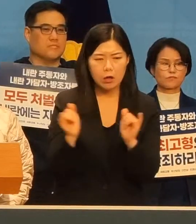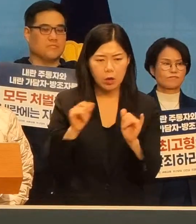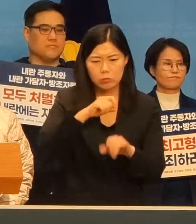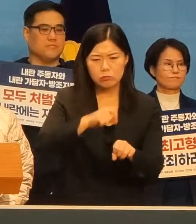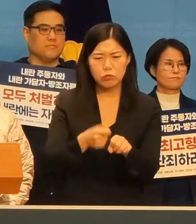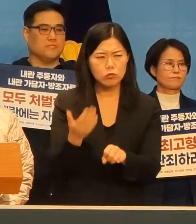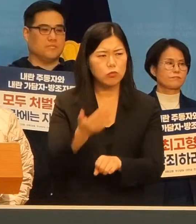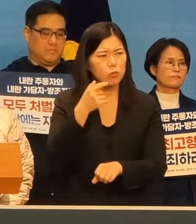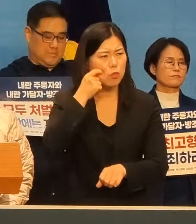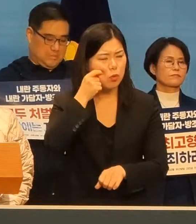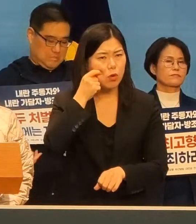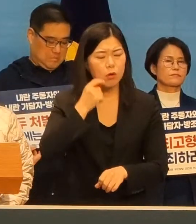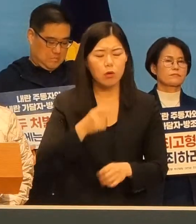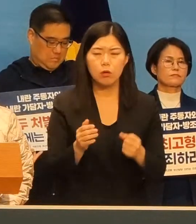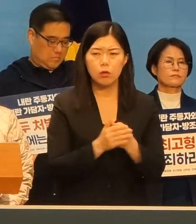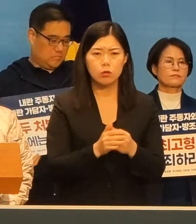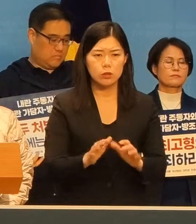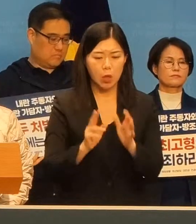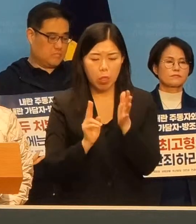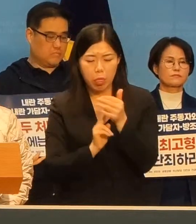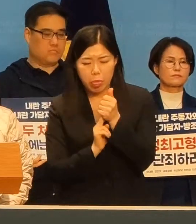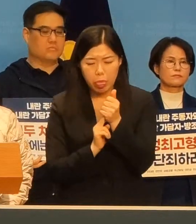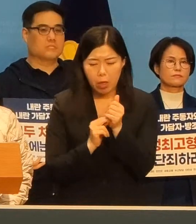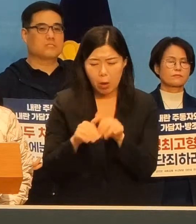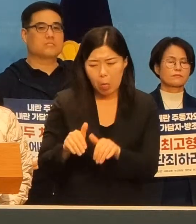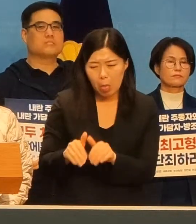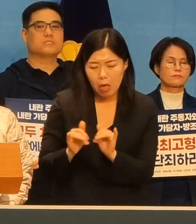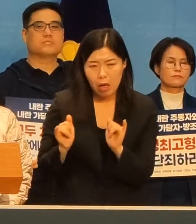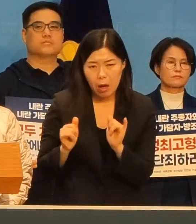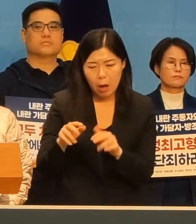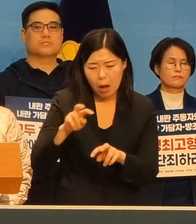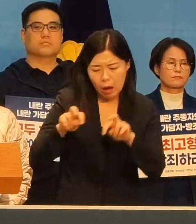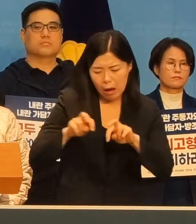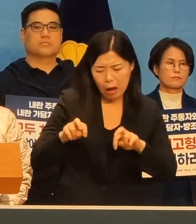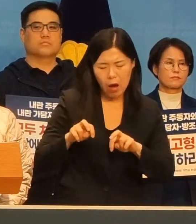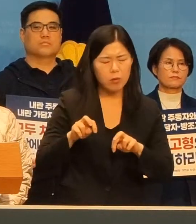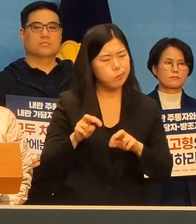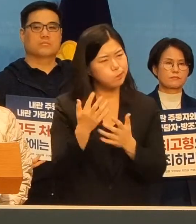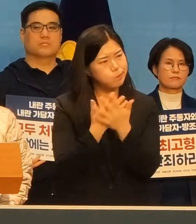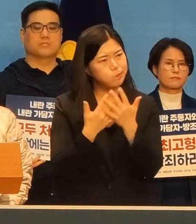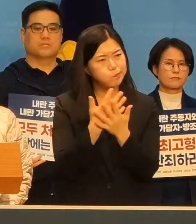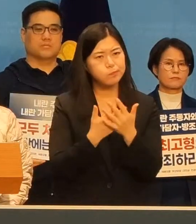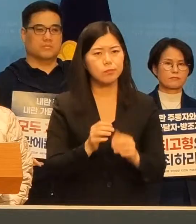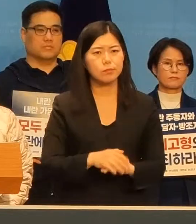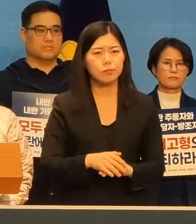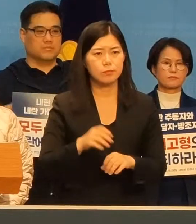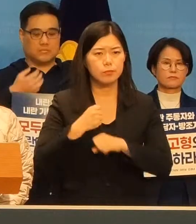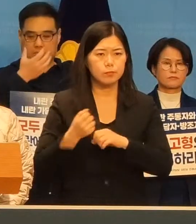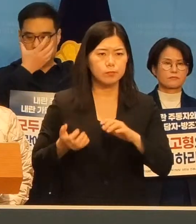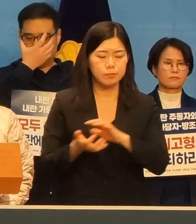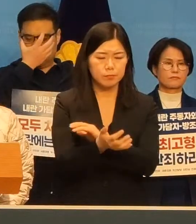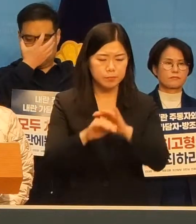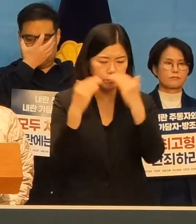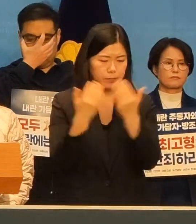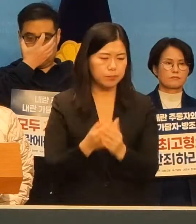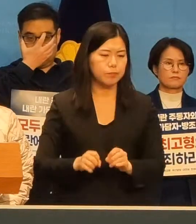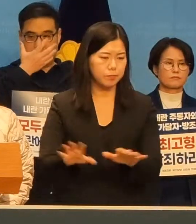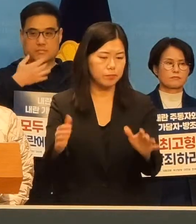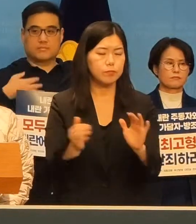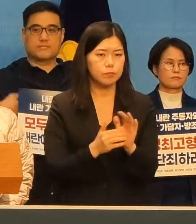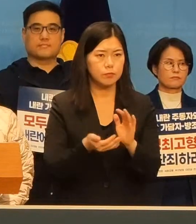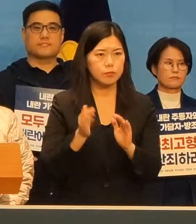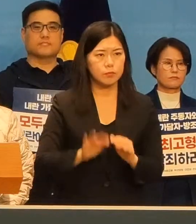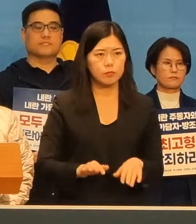단죄하지 못하고 있으니 숨어있는 부역자 색출은 요원하기만 합니다. 계엄군은 해산됐지만